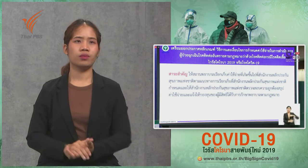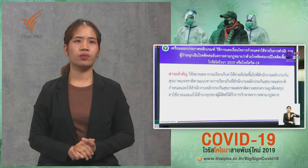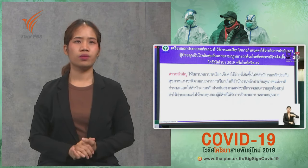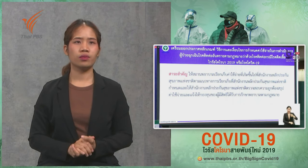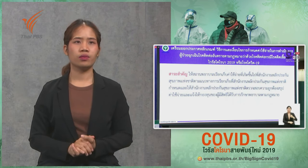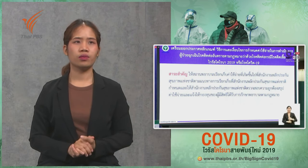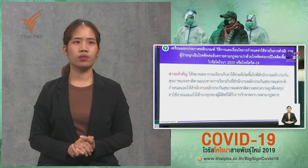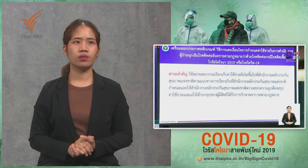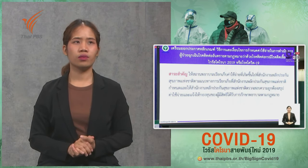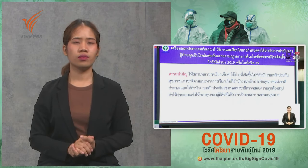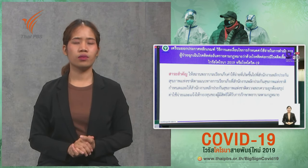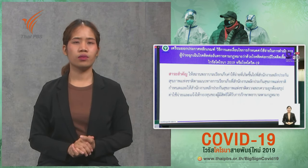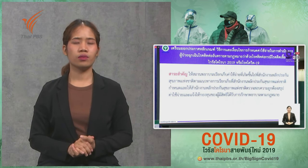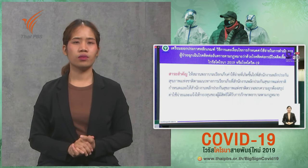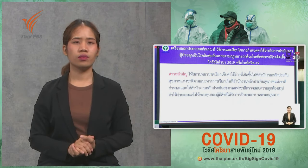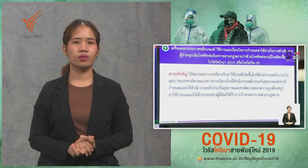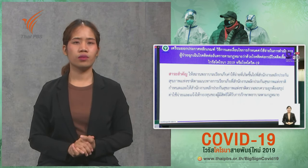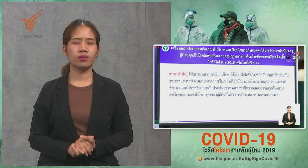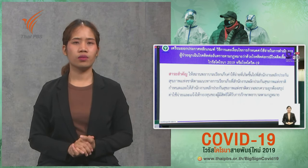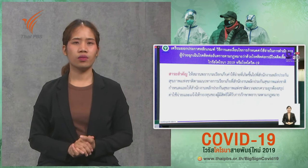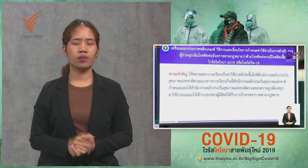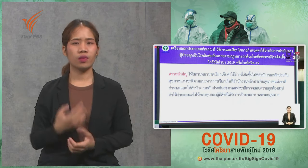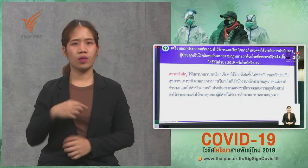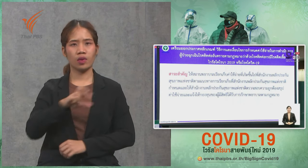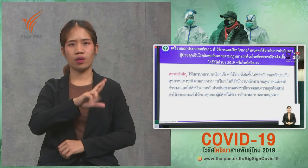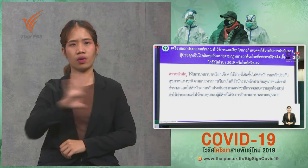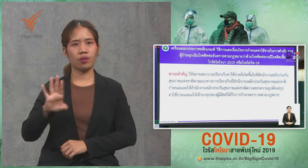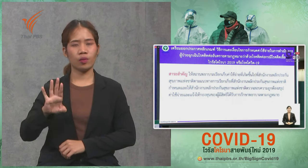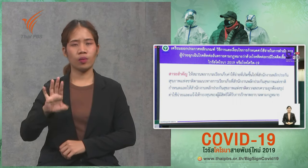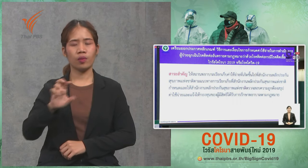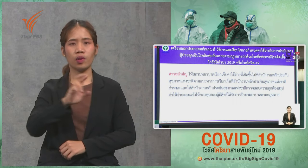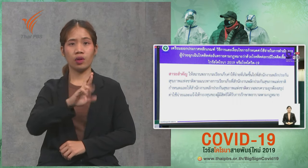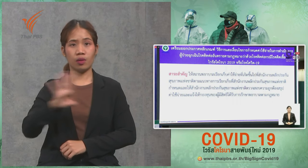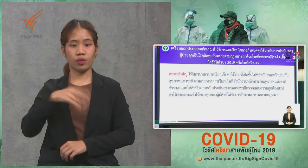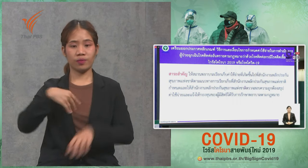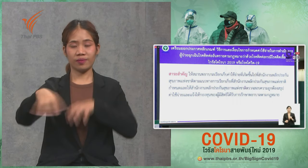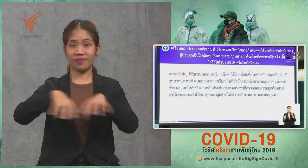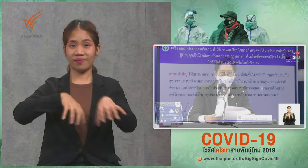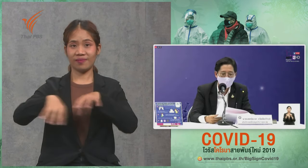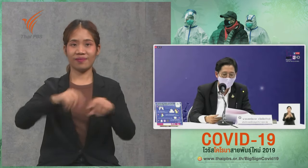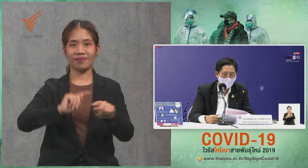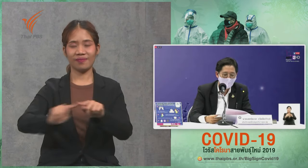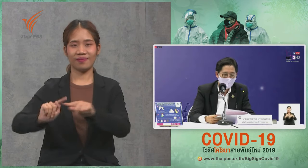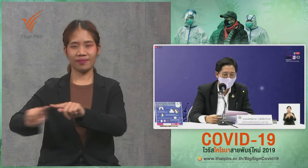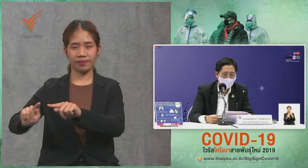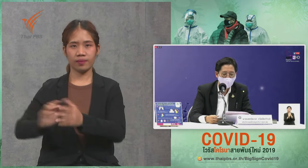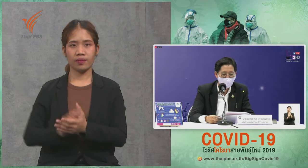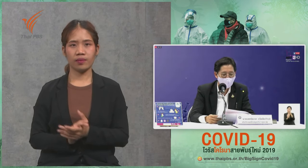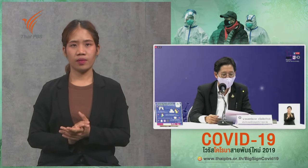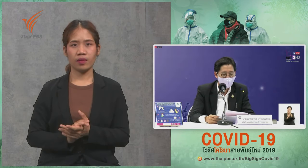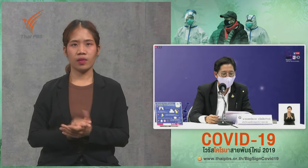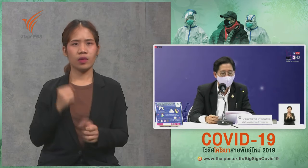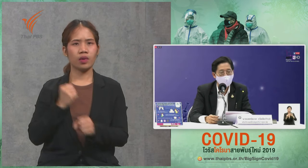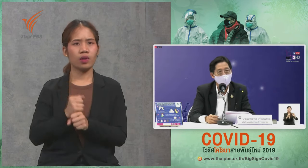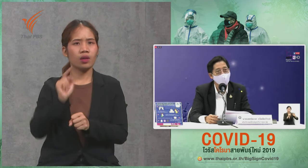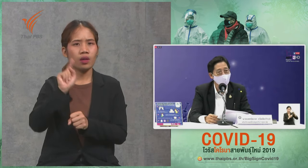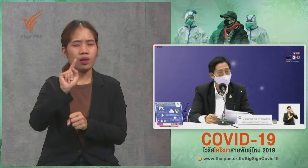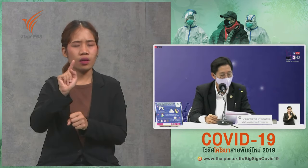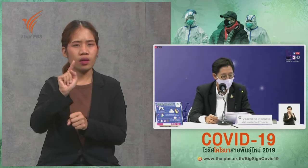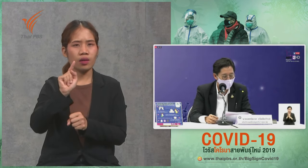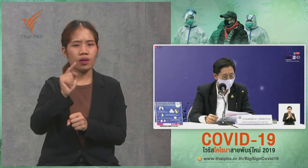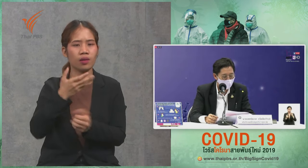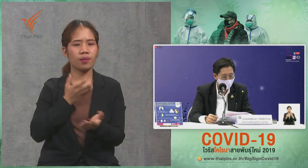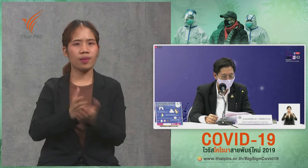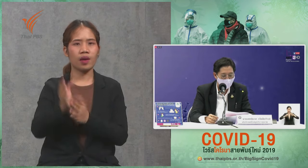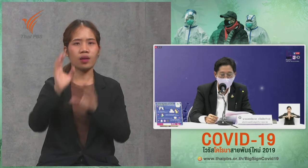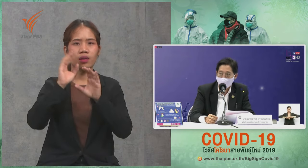ต่อไปนะครับจากระบบที่ได้ดำเนินการเนี่ยครับทำให้ทางภาคเอก